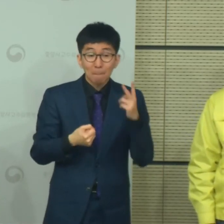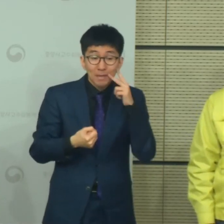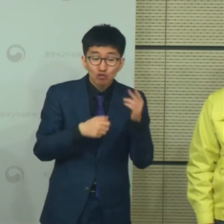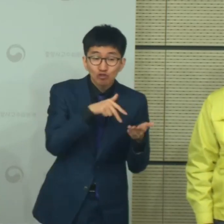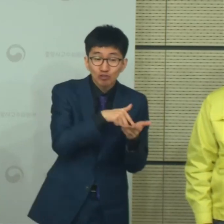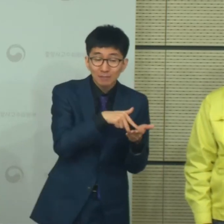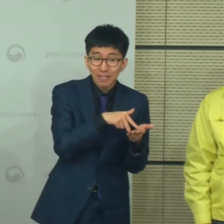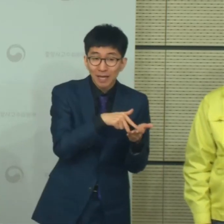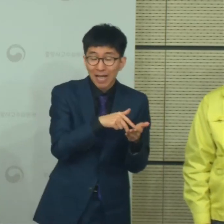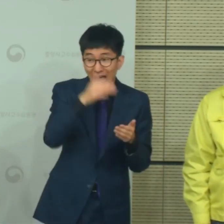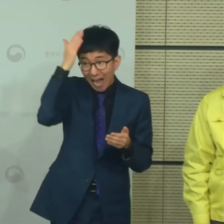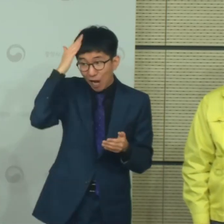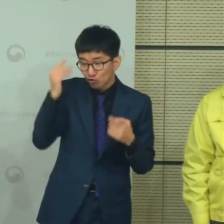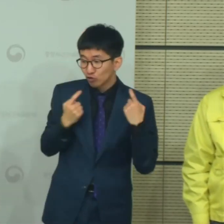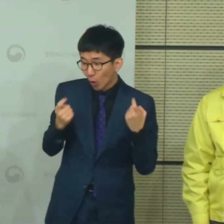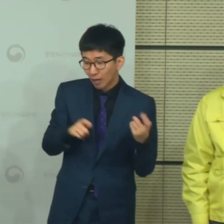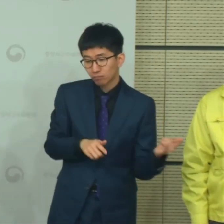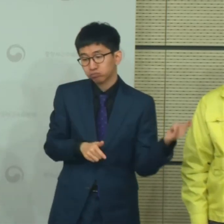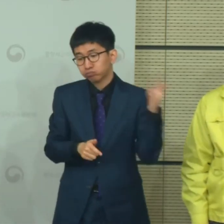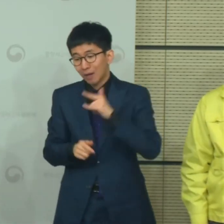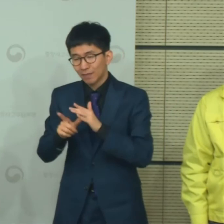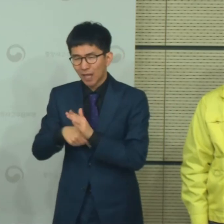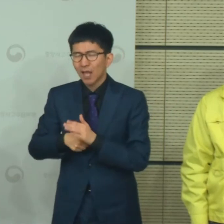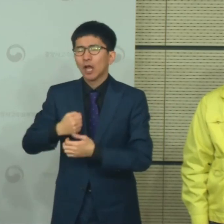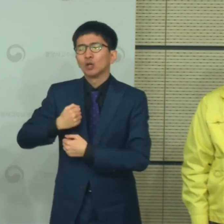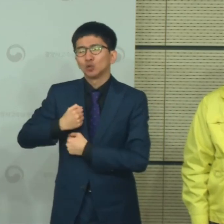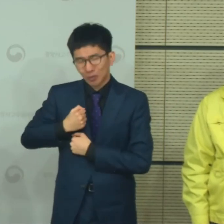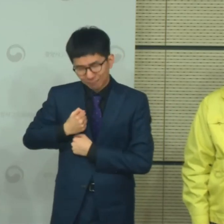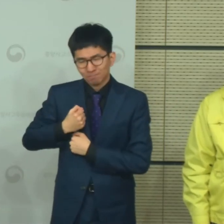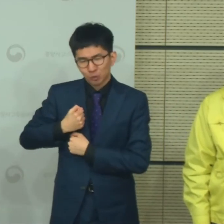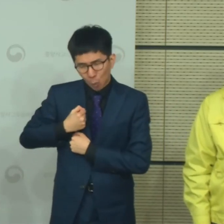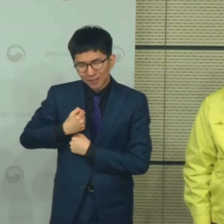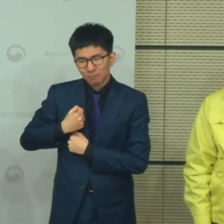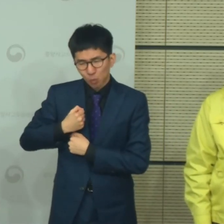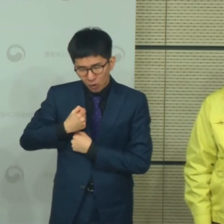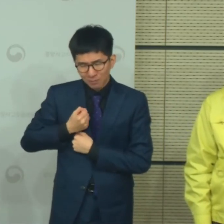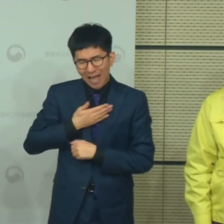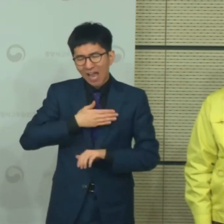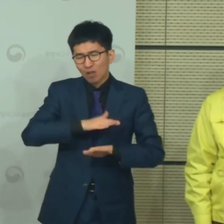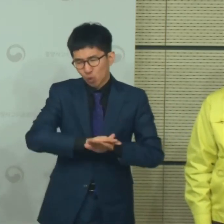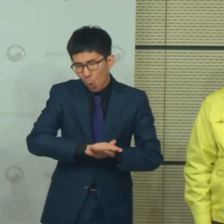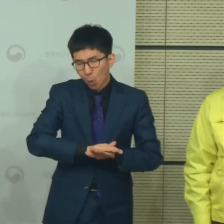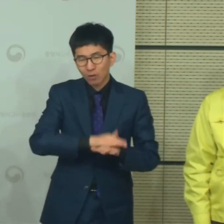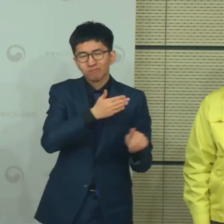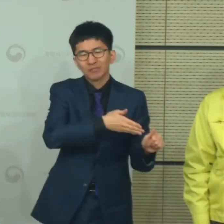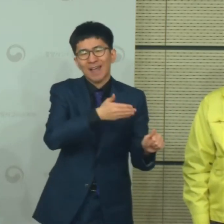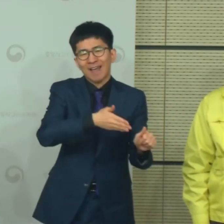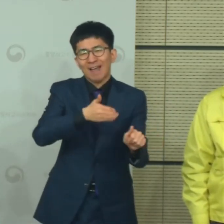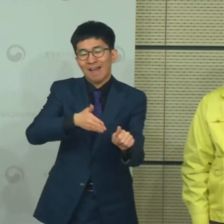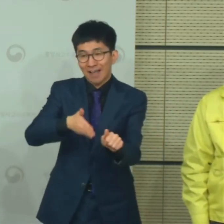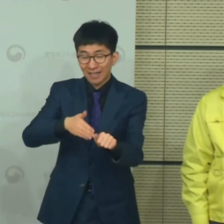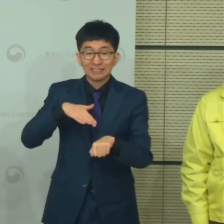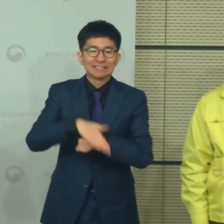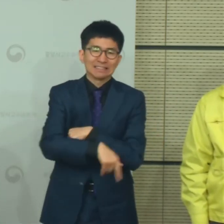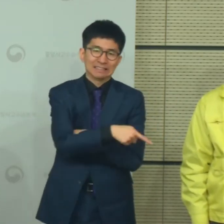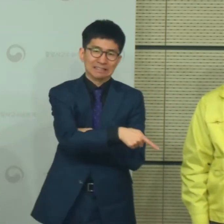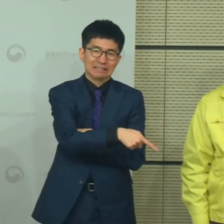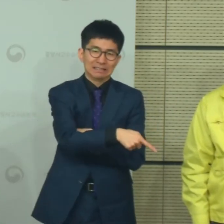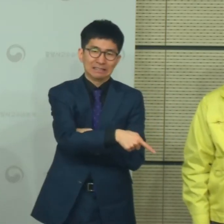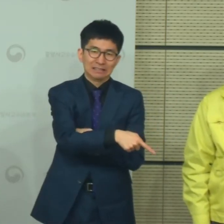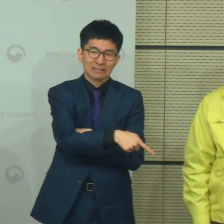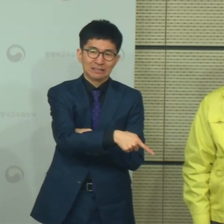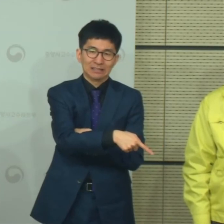지키면서 그리고 그러한 위험성을 염두에 충분히 두고 고려해서